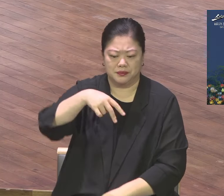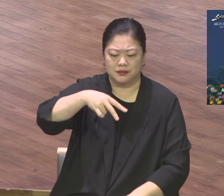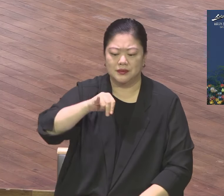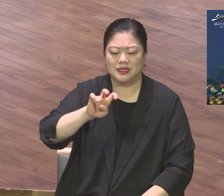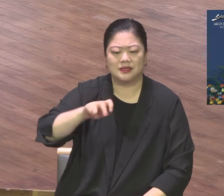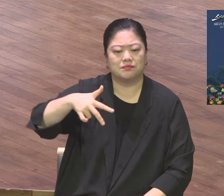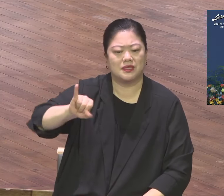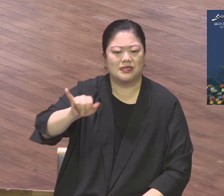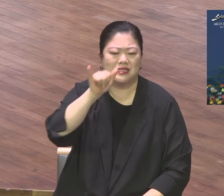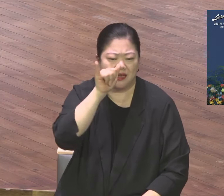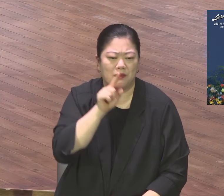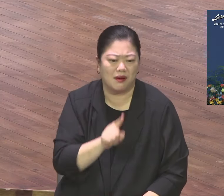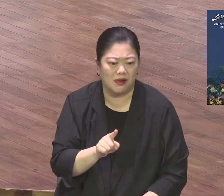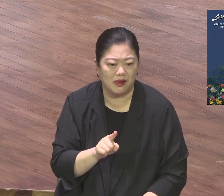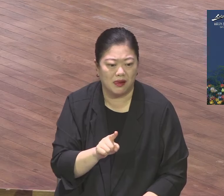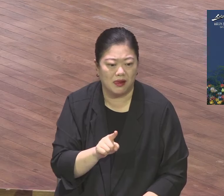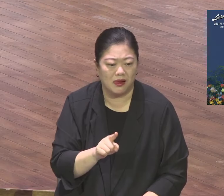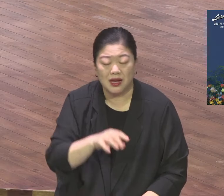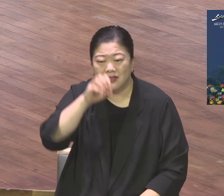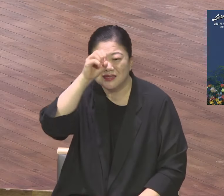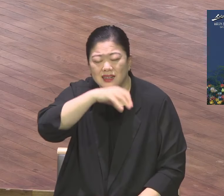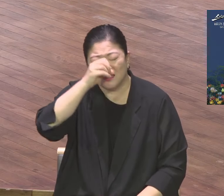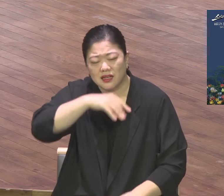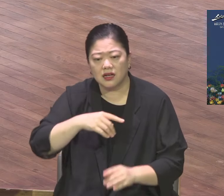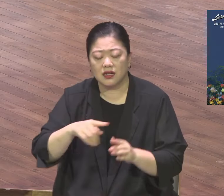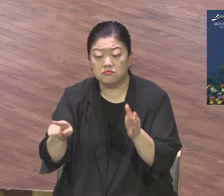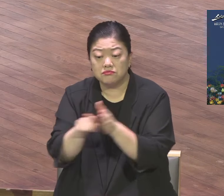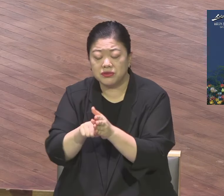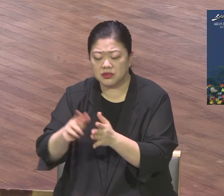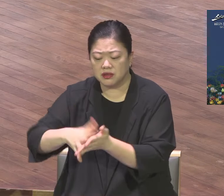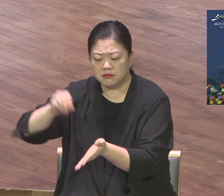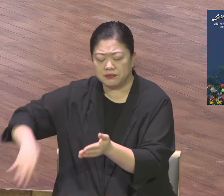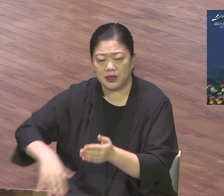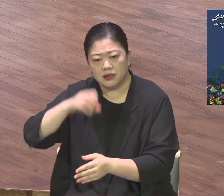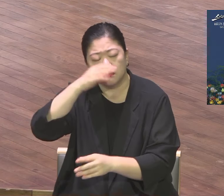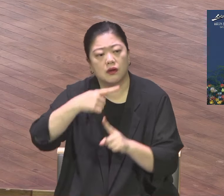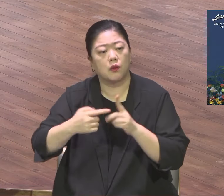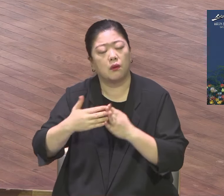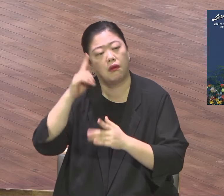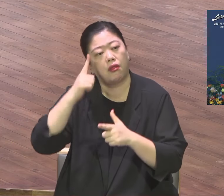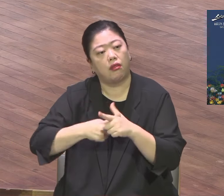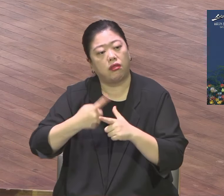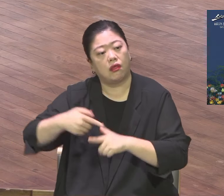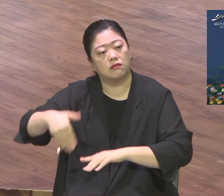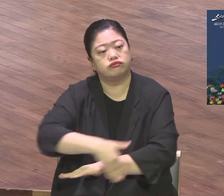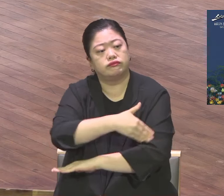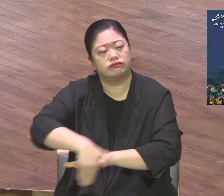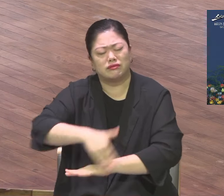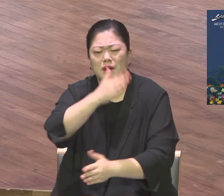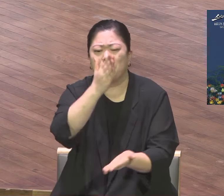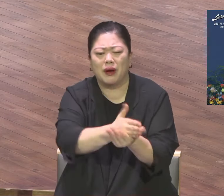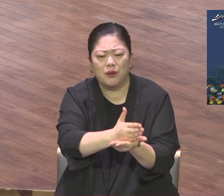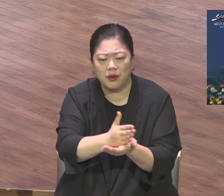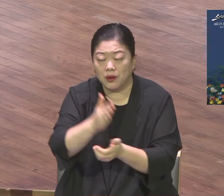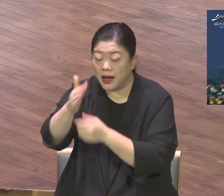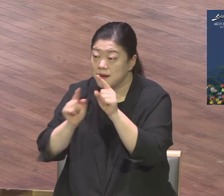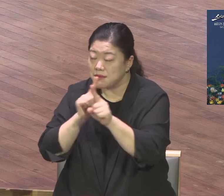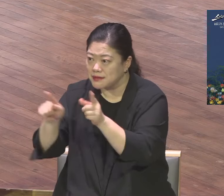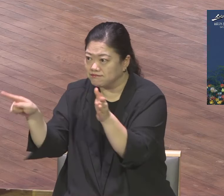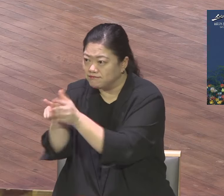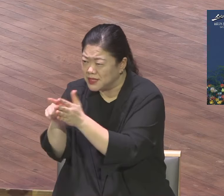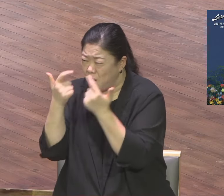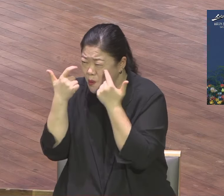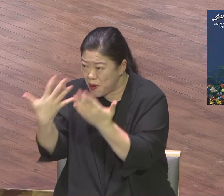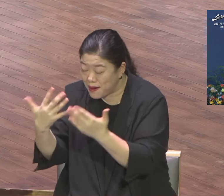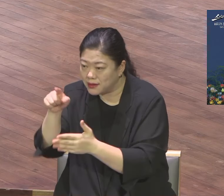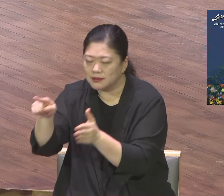다니는 게 아니고 저 사람은 말씀 붙잡고 사고 말씀 따라가는 사람이야. 하나님의 언약을 붙잡은